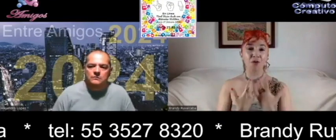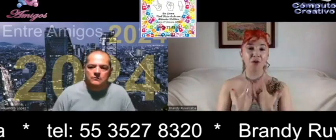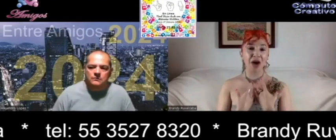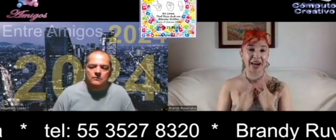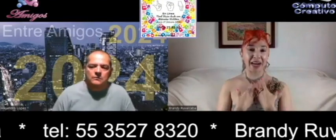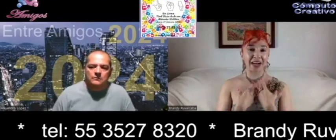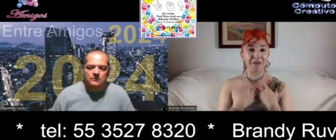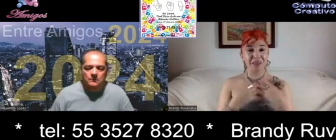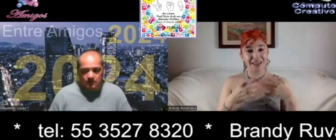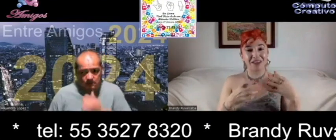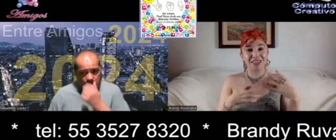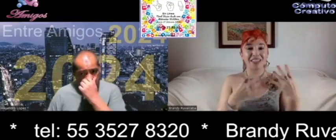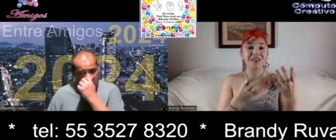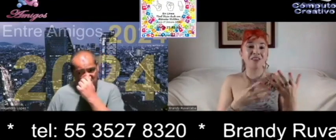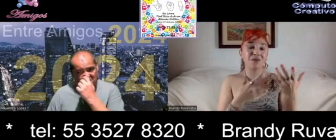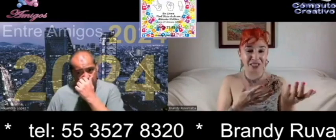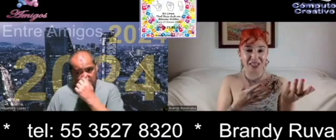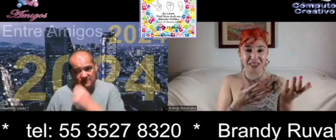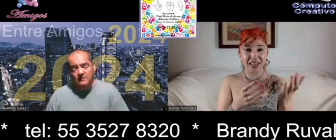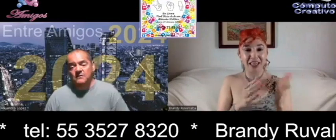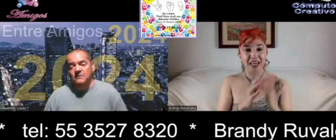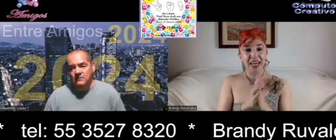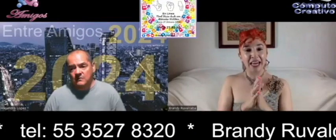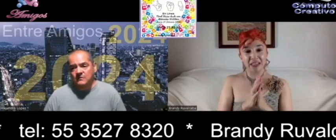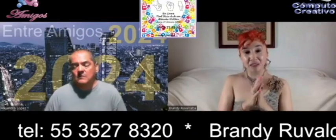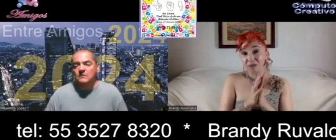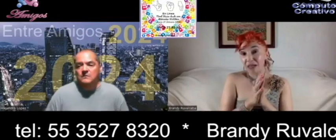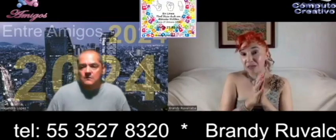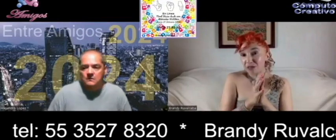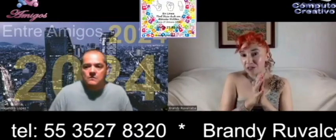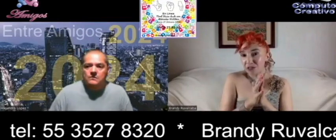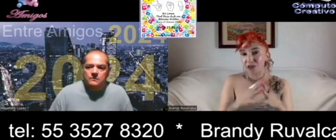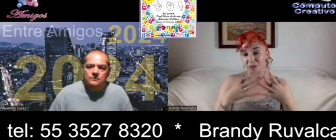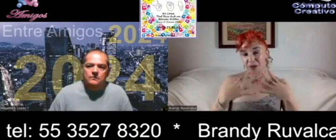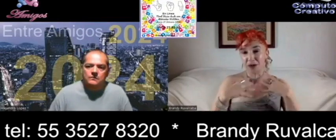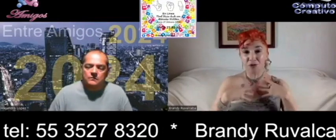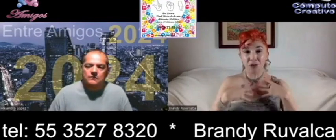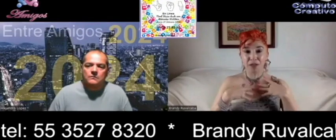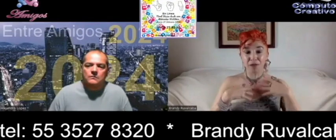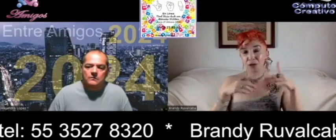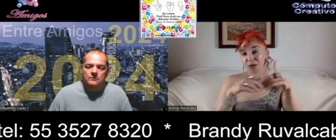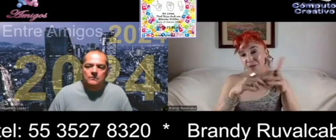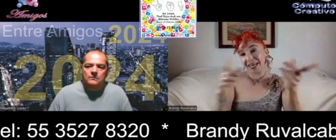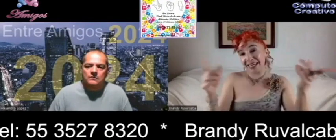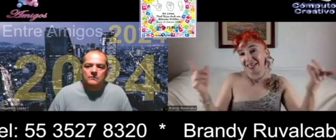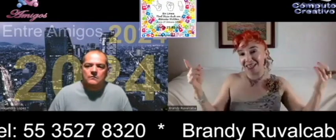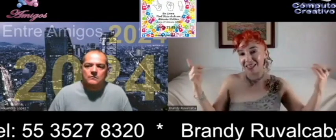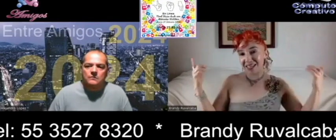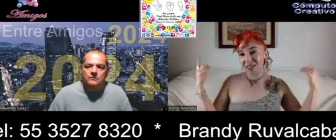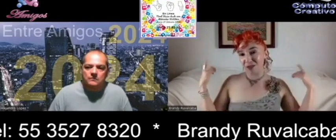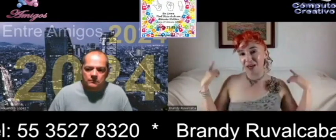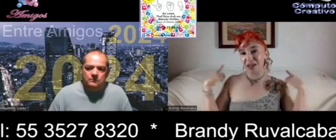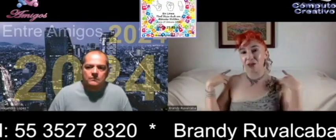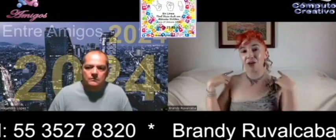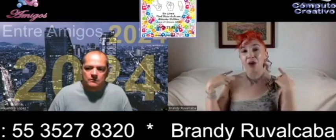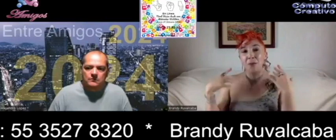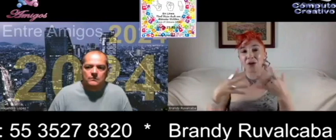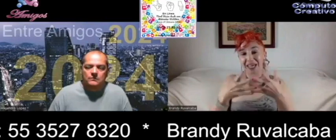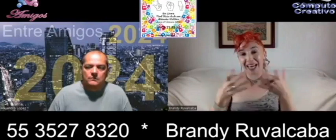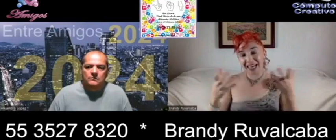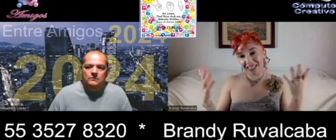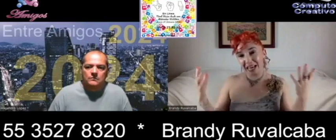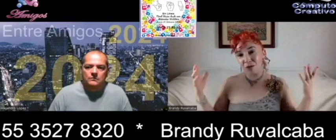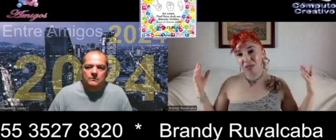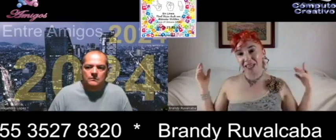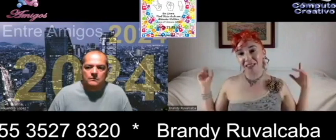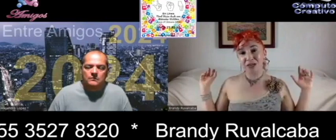que uno haga, mientras lo esté haciendo de forma consciente, es beneficioso para uno mismo y para quienes están a tu alrededor,